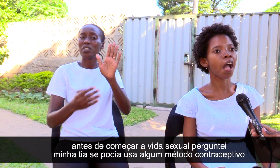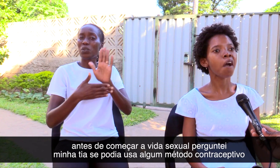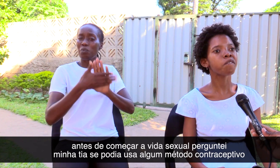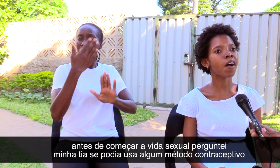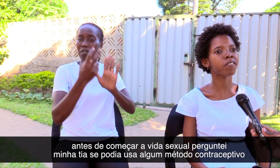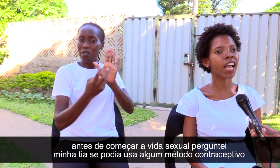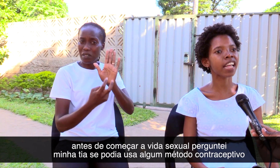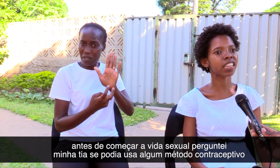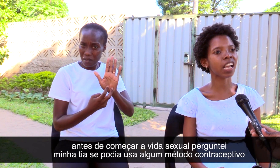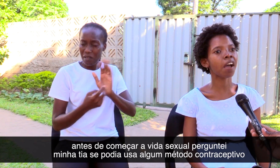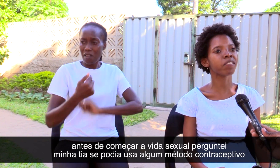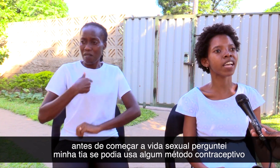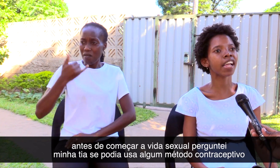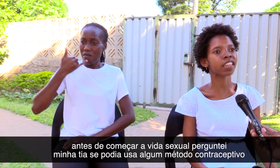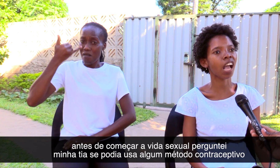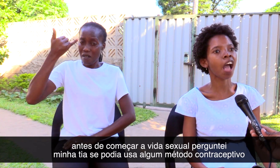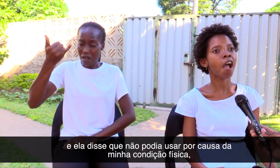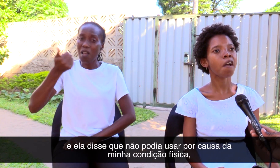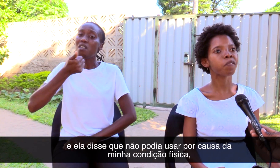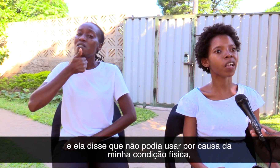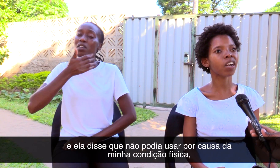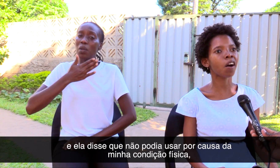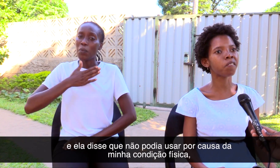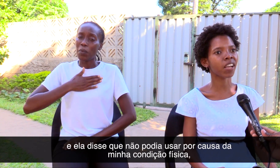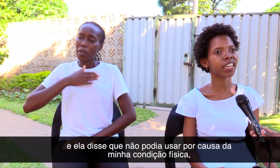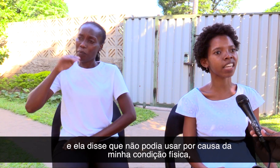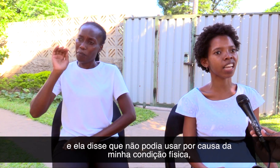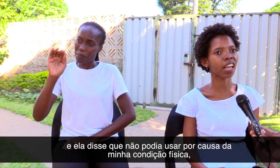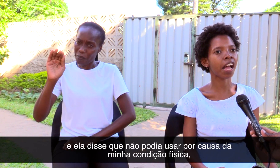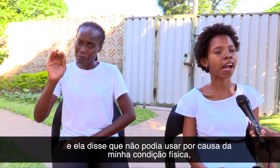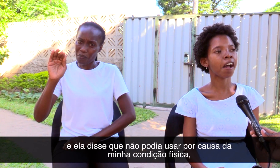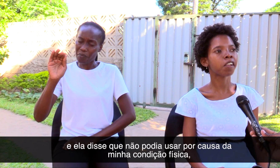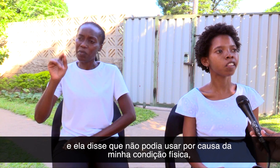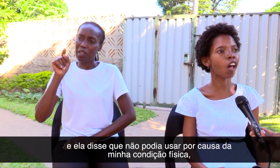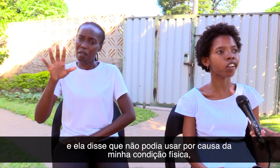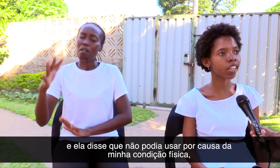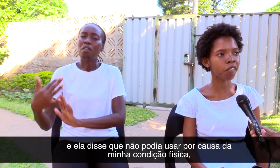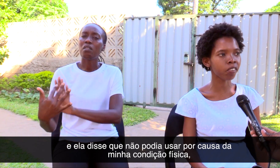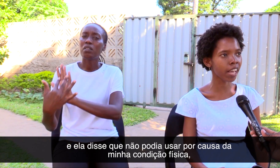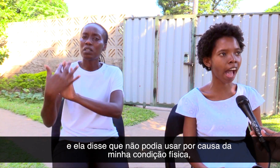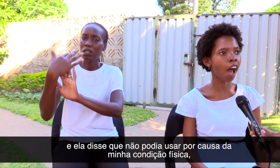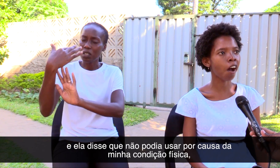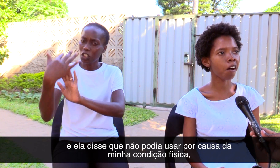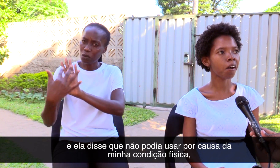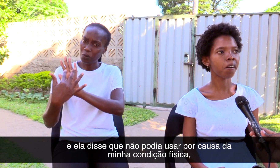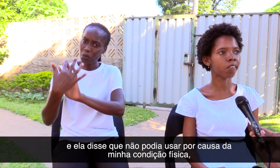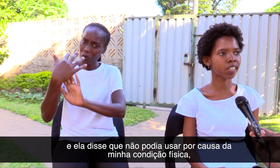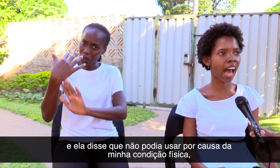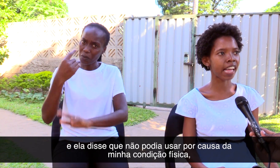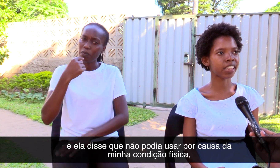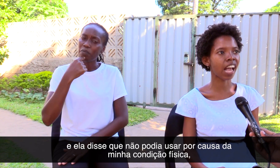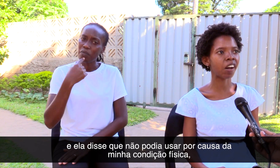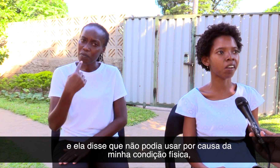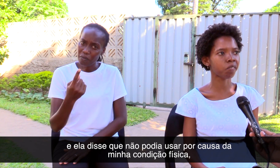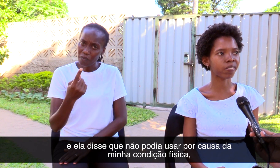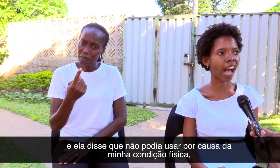liguei para minha tia ficou que não devia